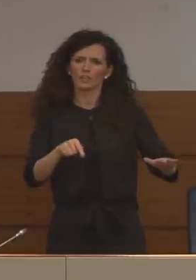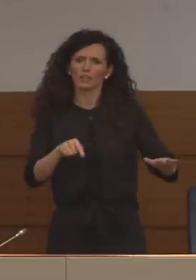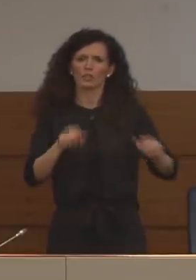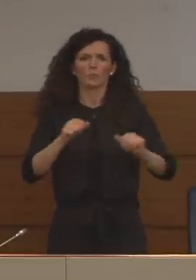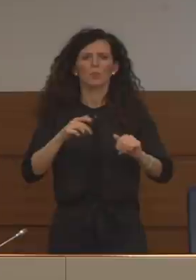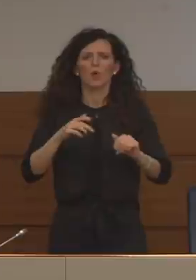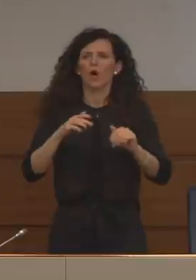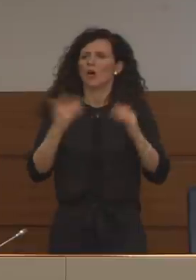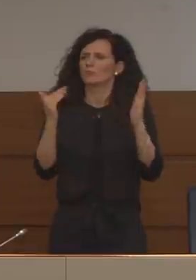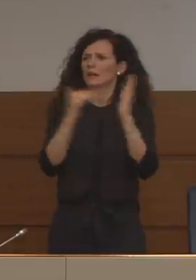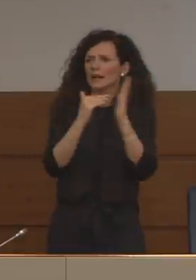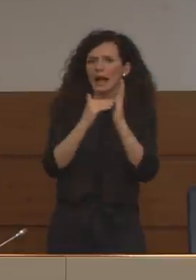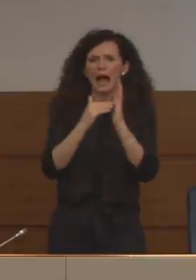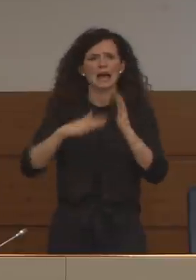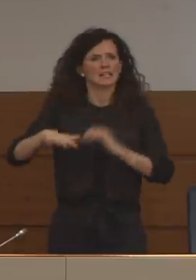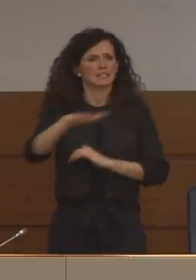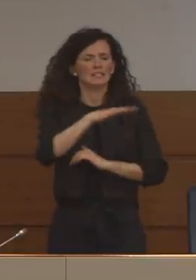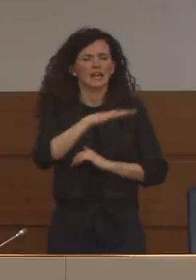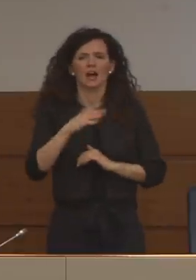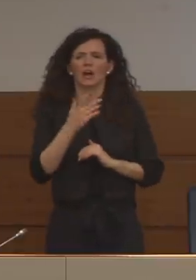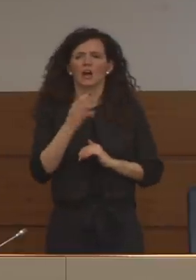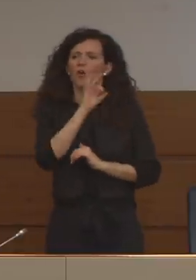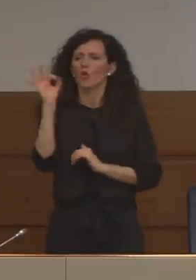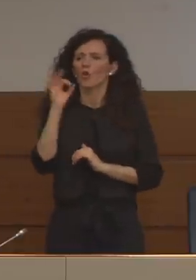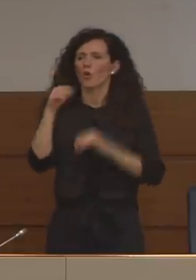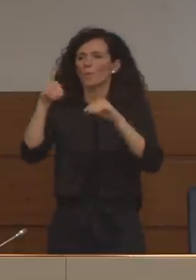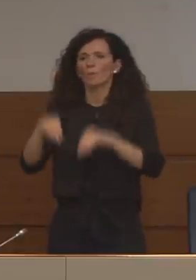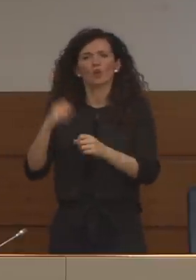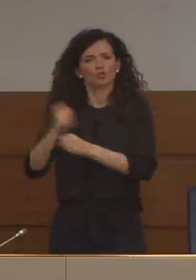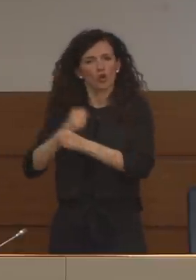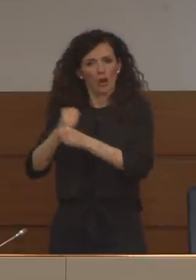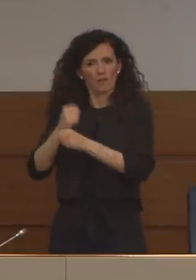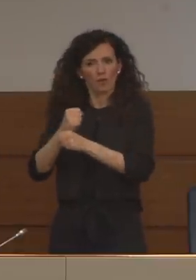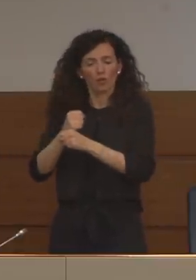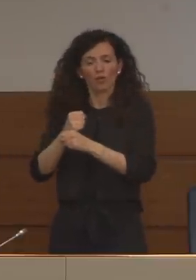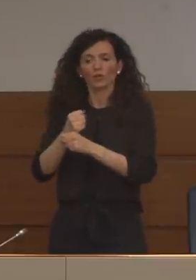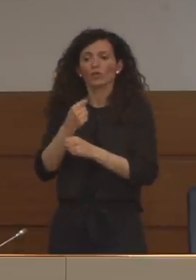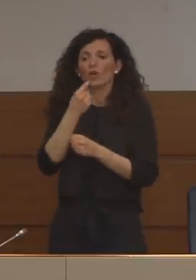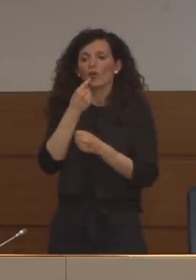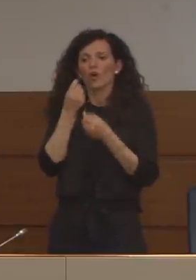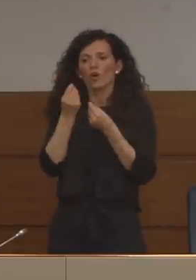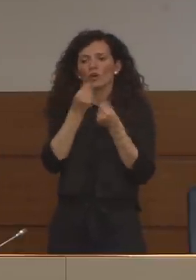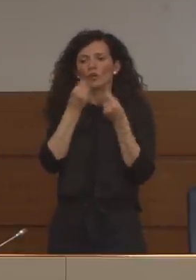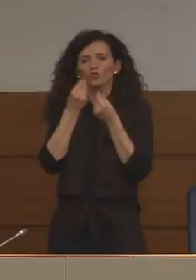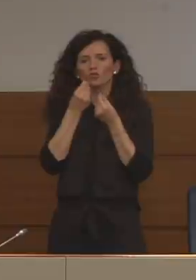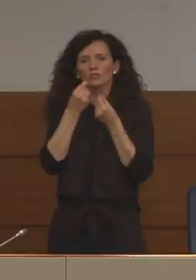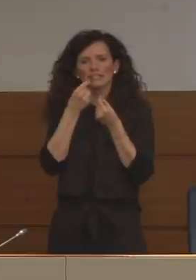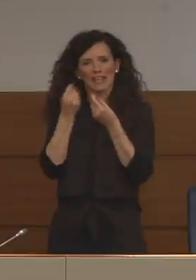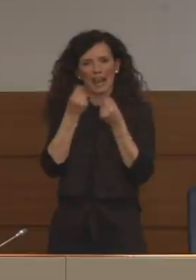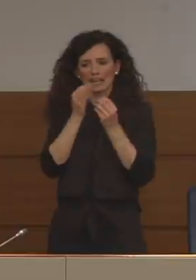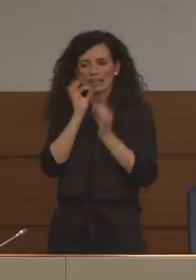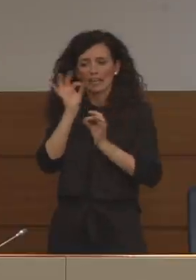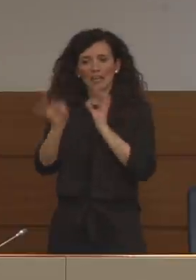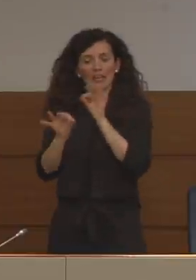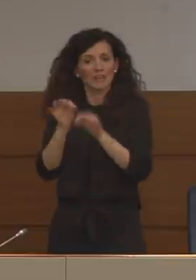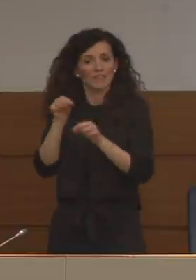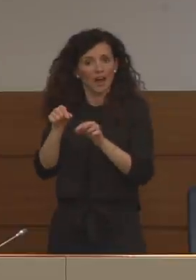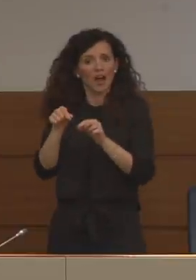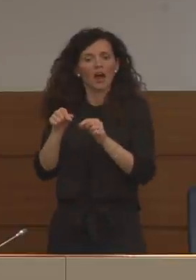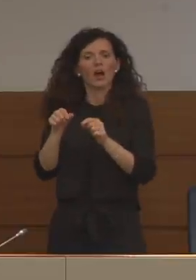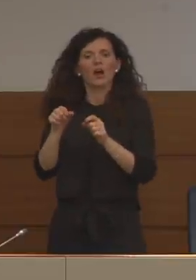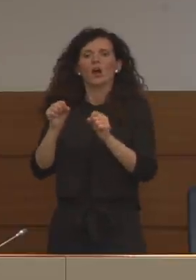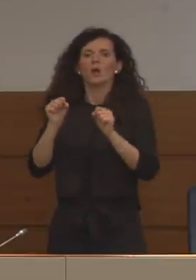ambienti familiari piuttosto che lavorative per un po di tempo possano avere